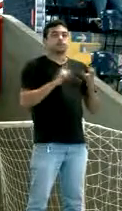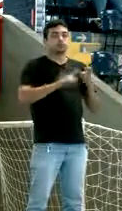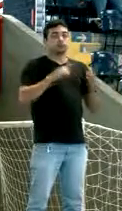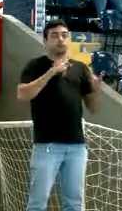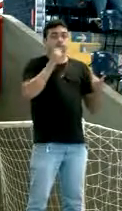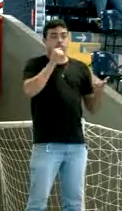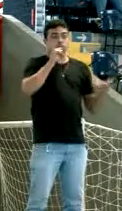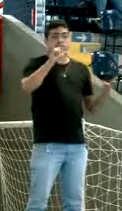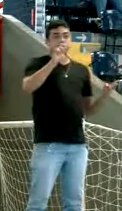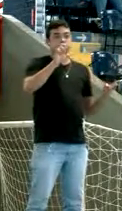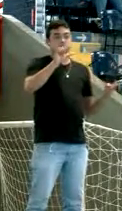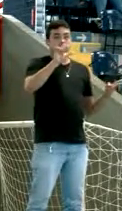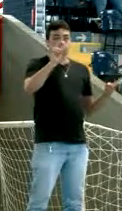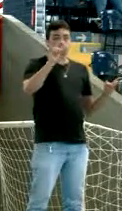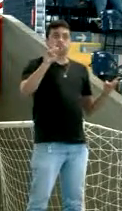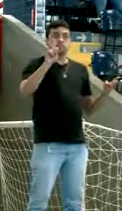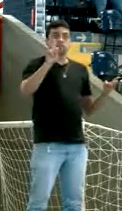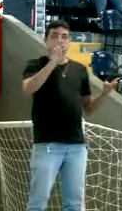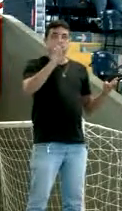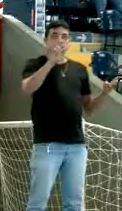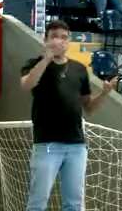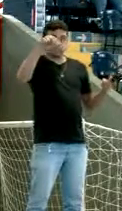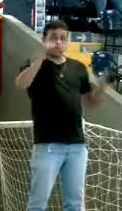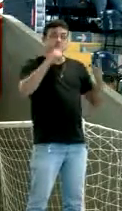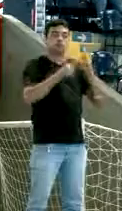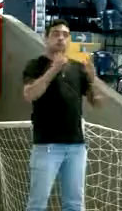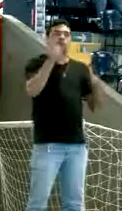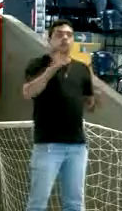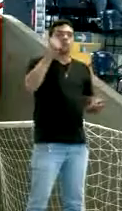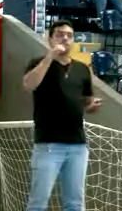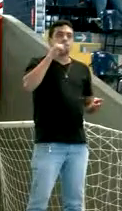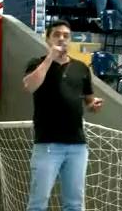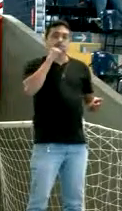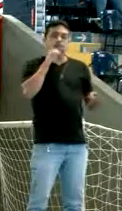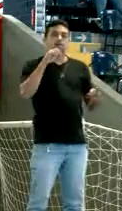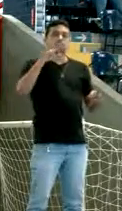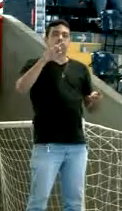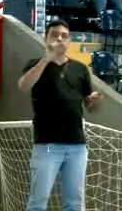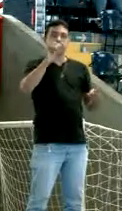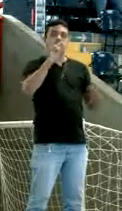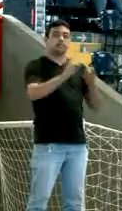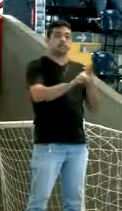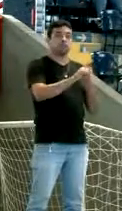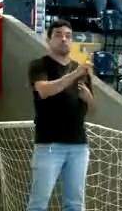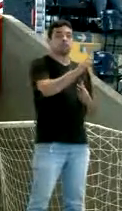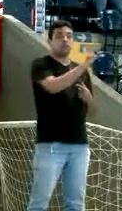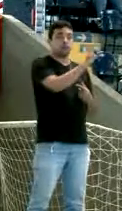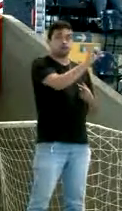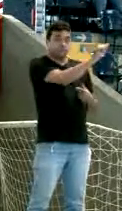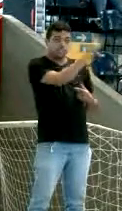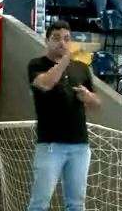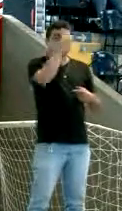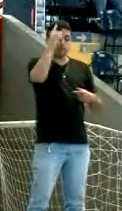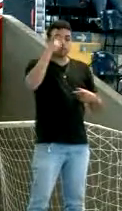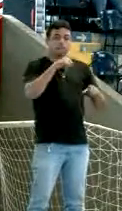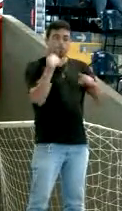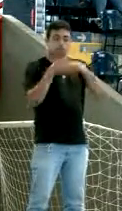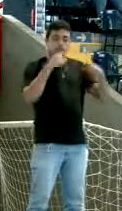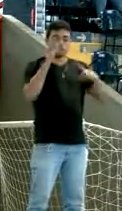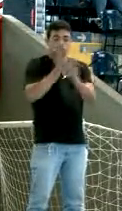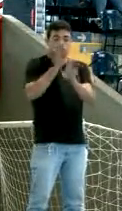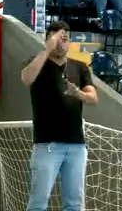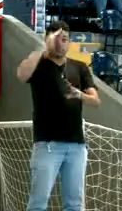Elis Regina, quando ela falava de Marias e Clarices, que eram viúvas de pessoas mortas pela